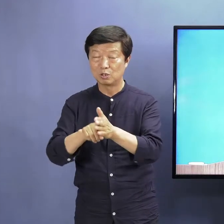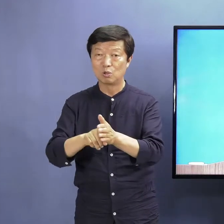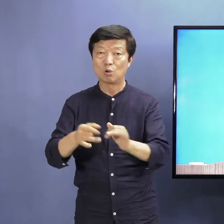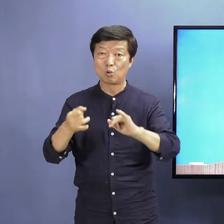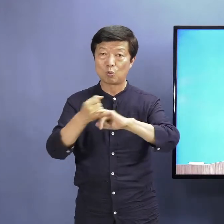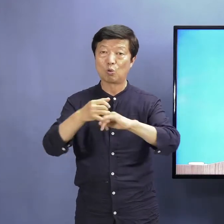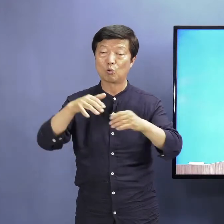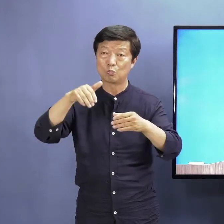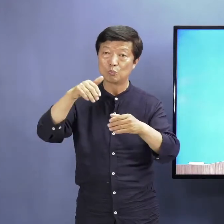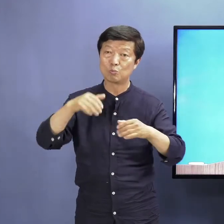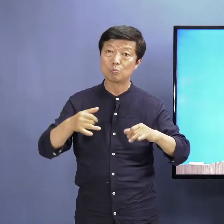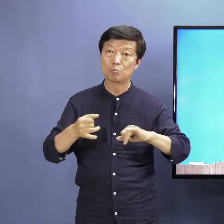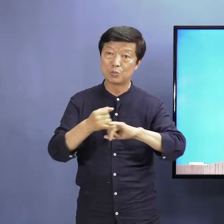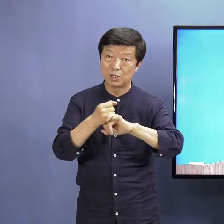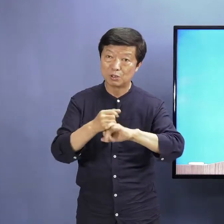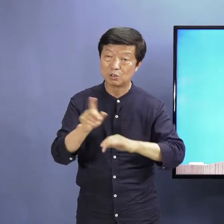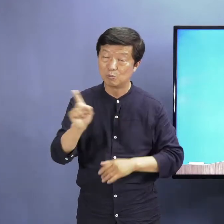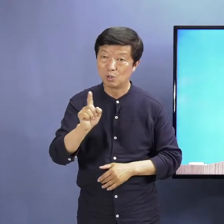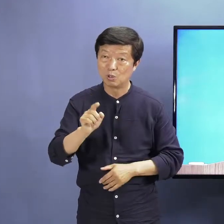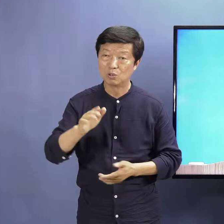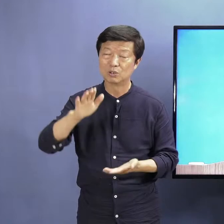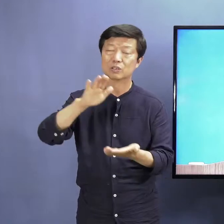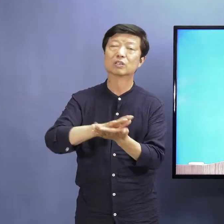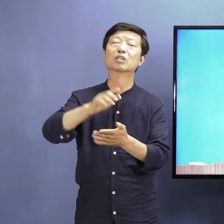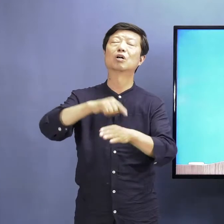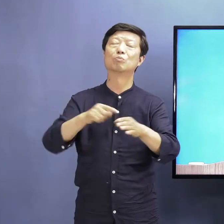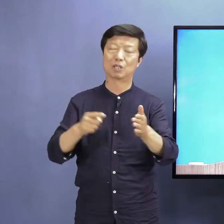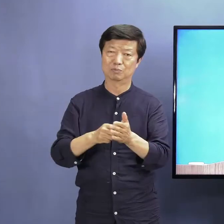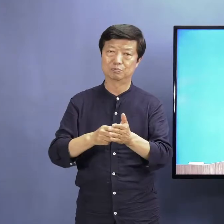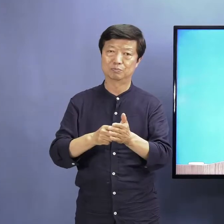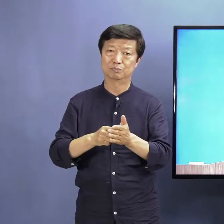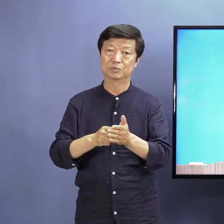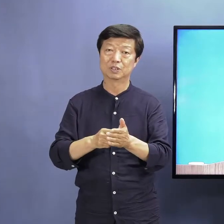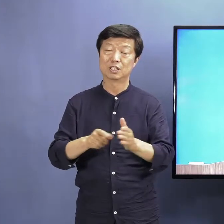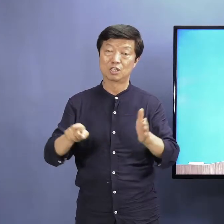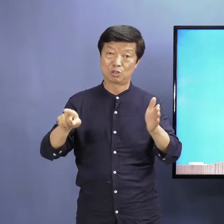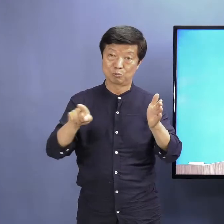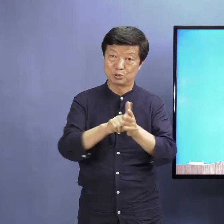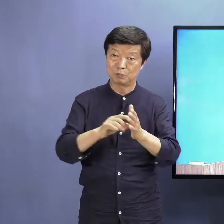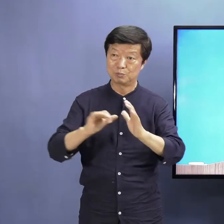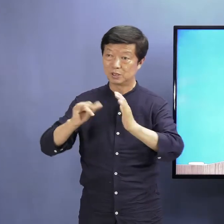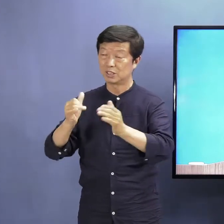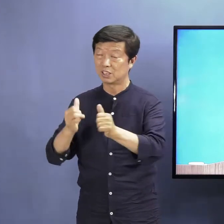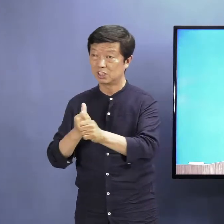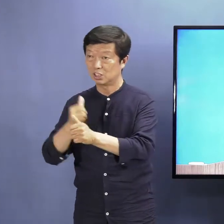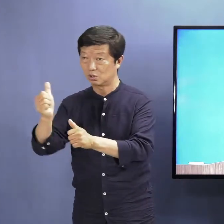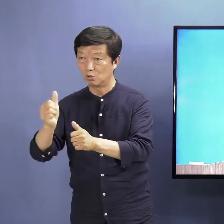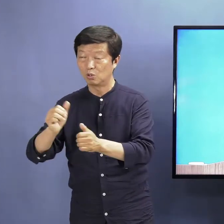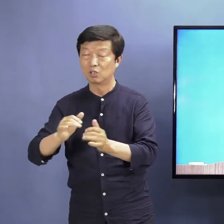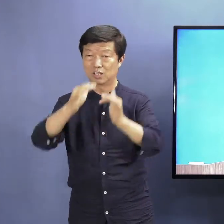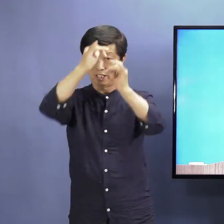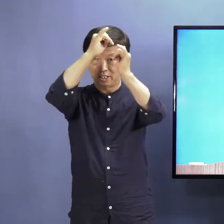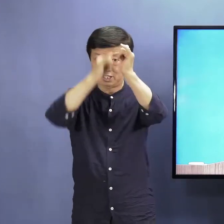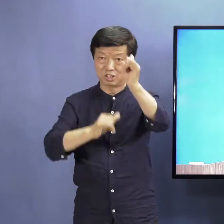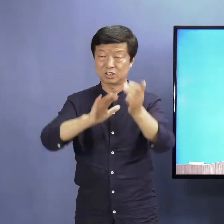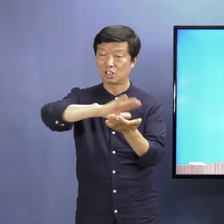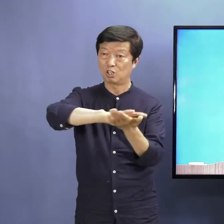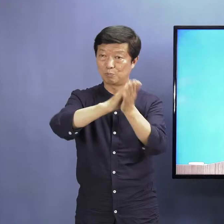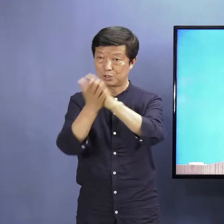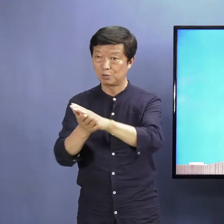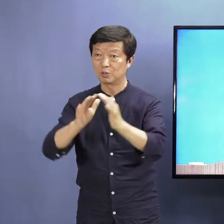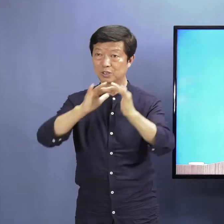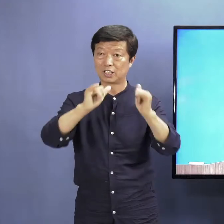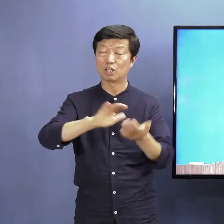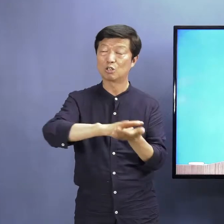열정이 있어야 돼요. 신앙이 세상을 이기고 역사를 바꾸고 정말 사람들을 변화시킬 수 있는 힘이